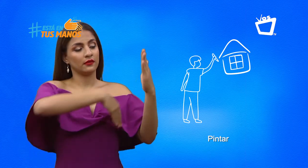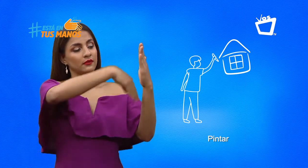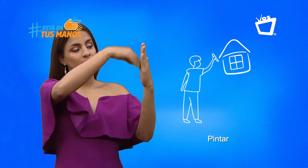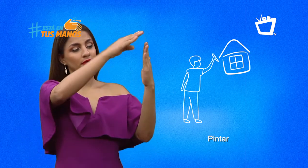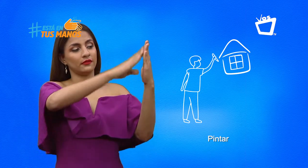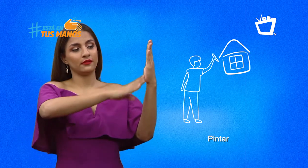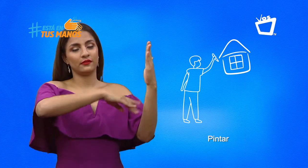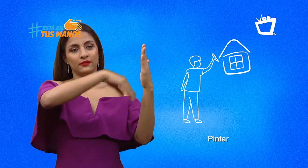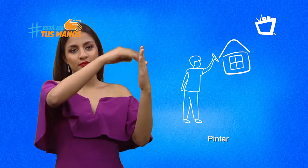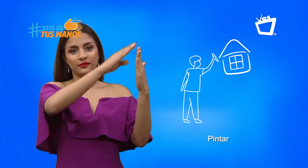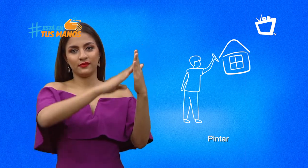pintar